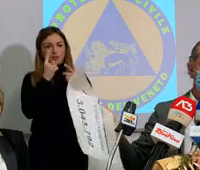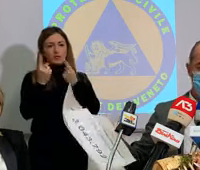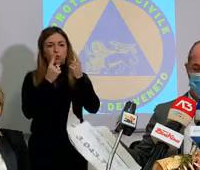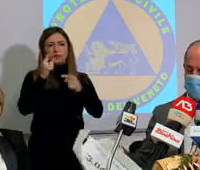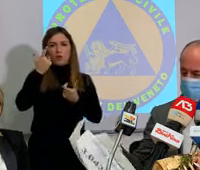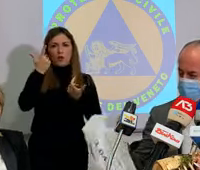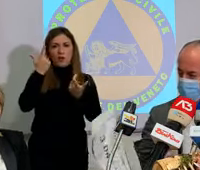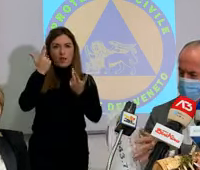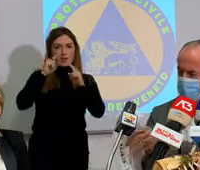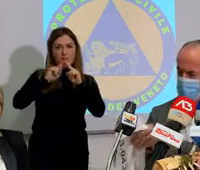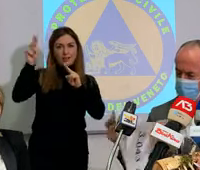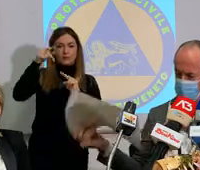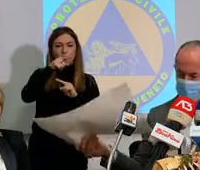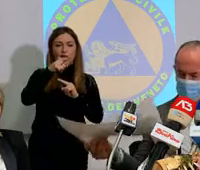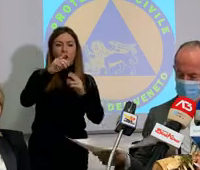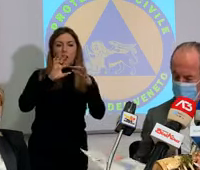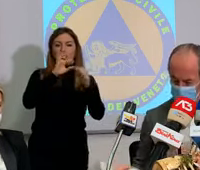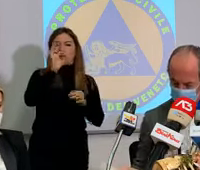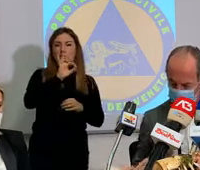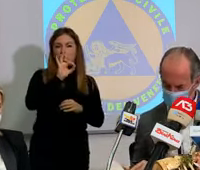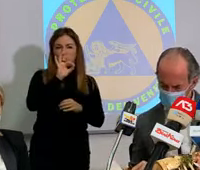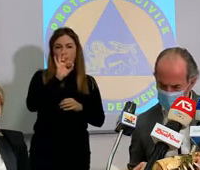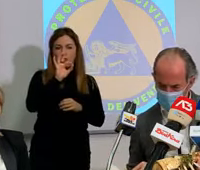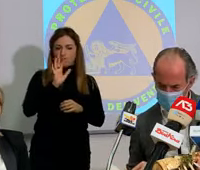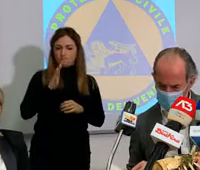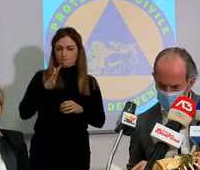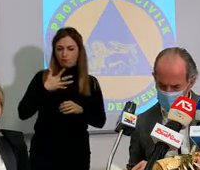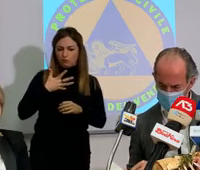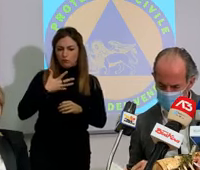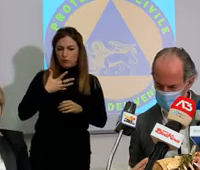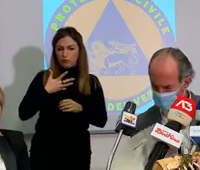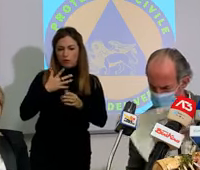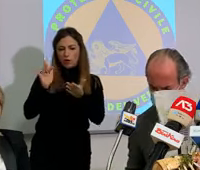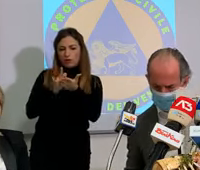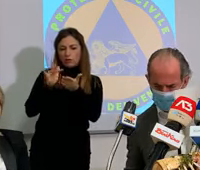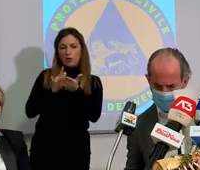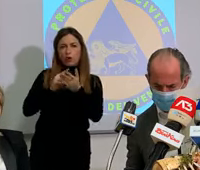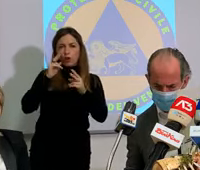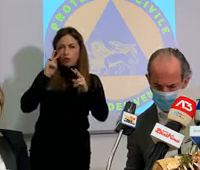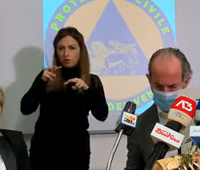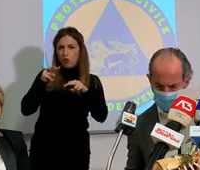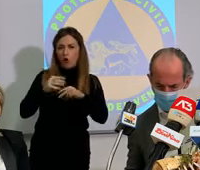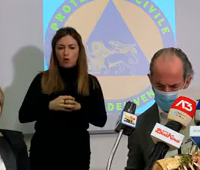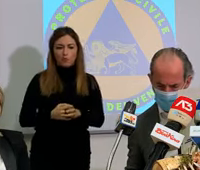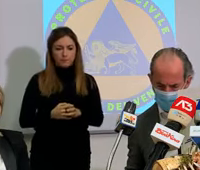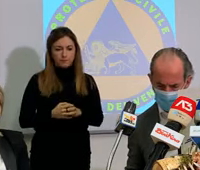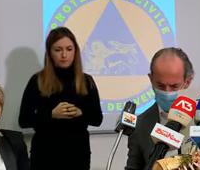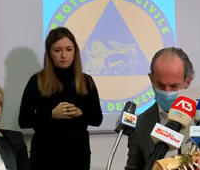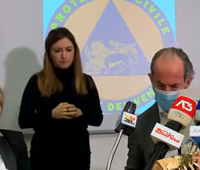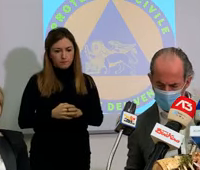questa percentuale forse c'è scusate la vedo un attimo così poi vi do